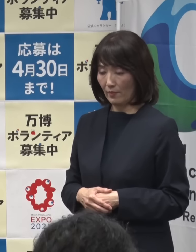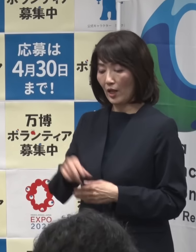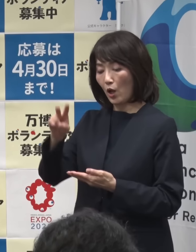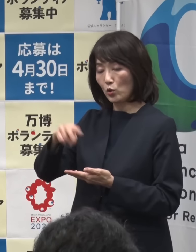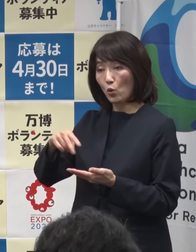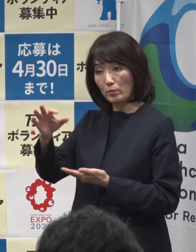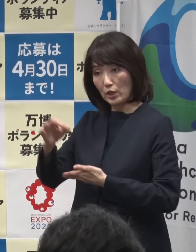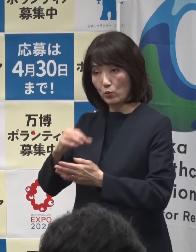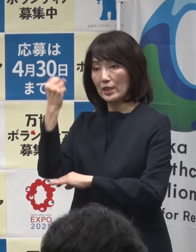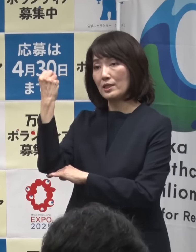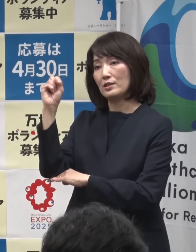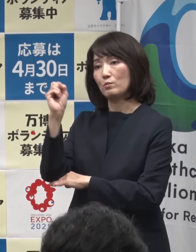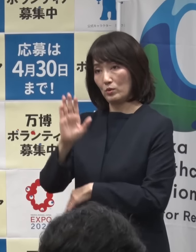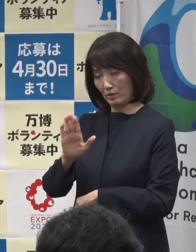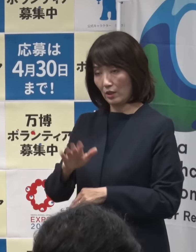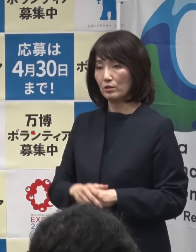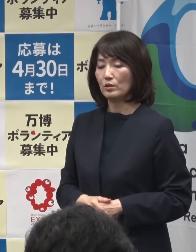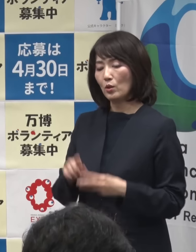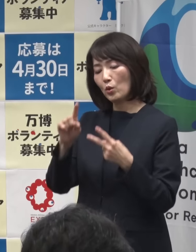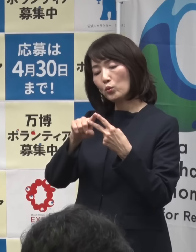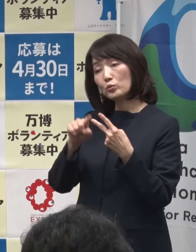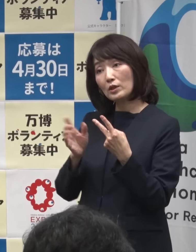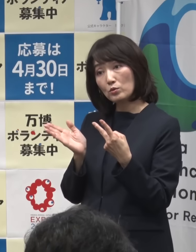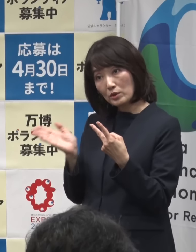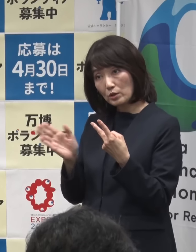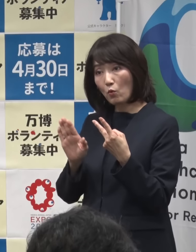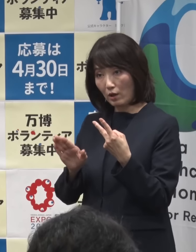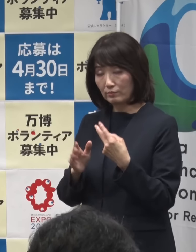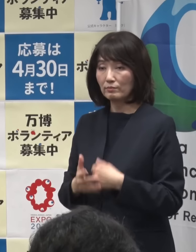読売新聞の山本です。大きく2点ありまして、